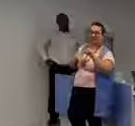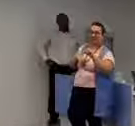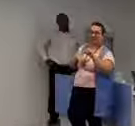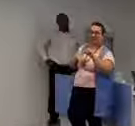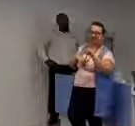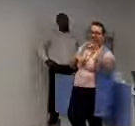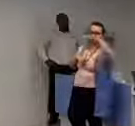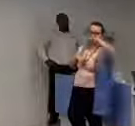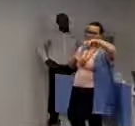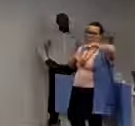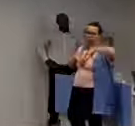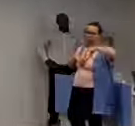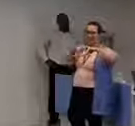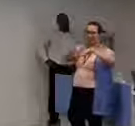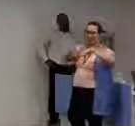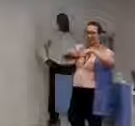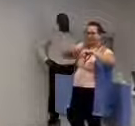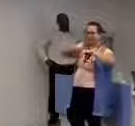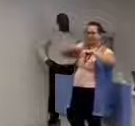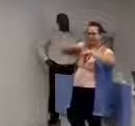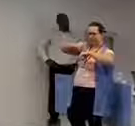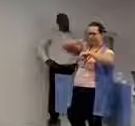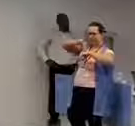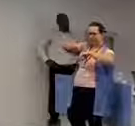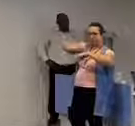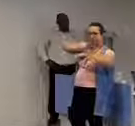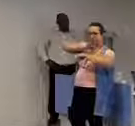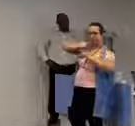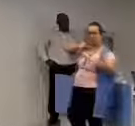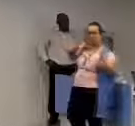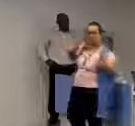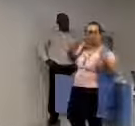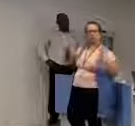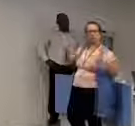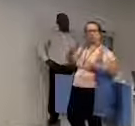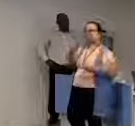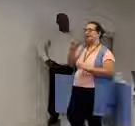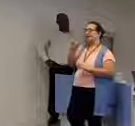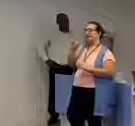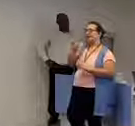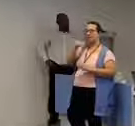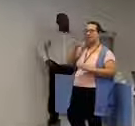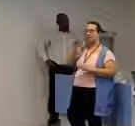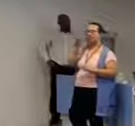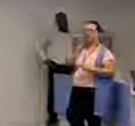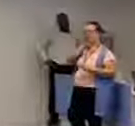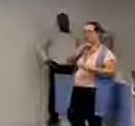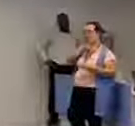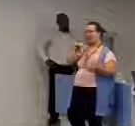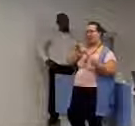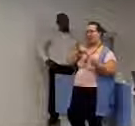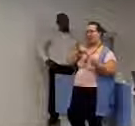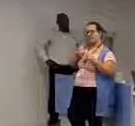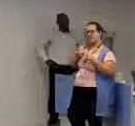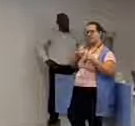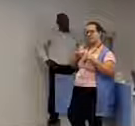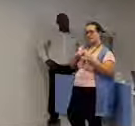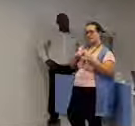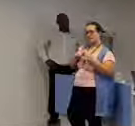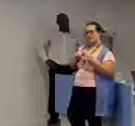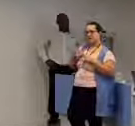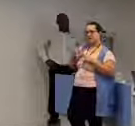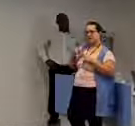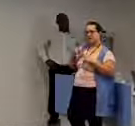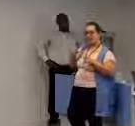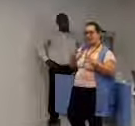e faceio aquilo lá, eu vou fazer em 3 minutos aquela usinagem, que num centro de 3 eixos, usando